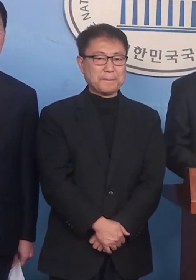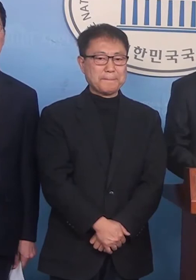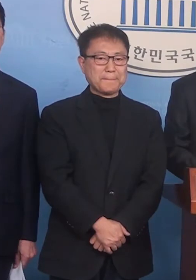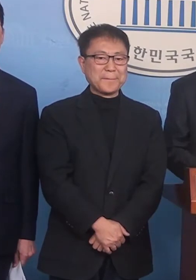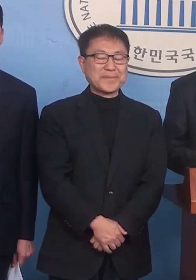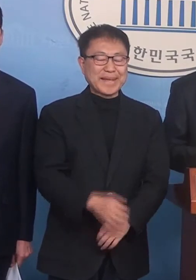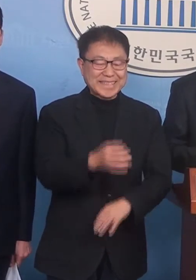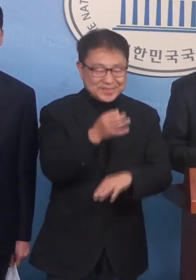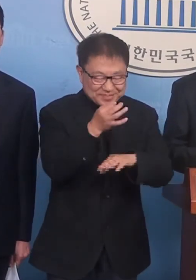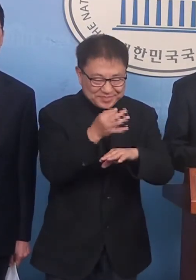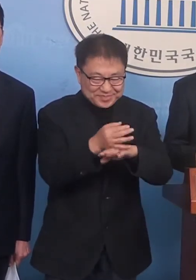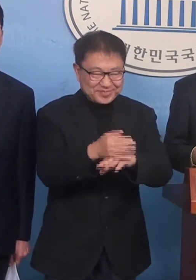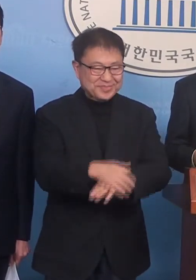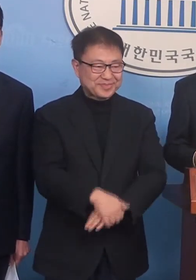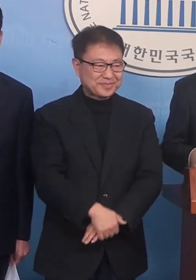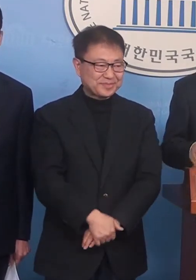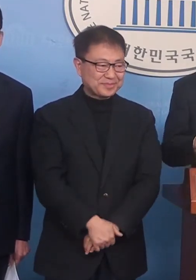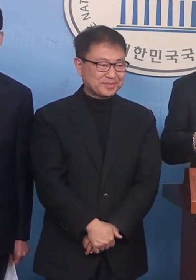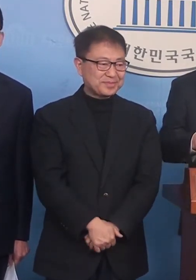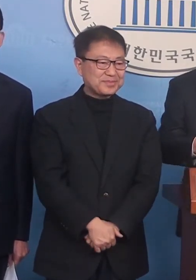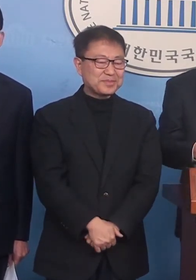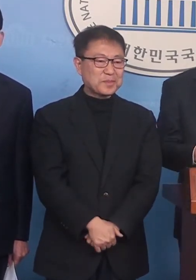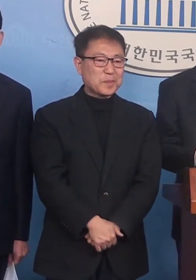예, 죄송합니다.